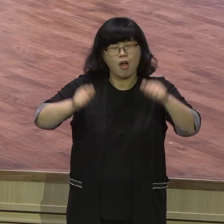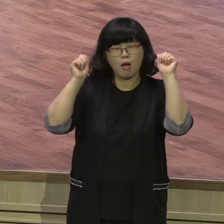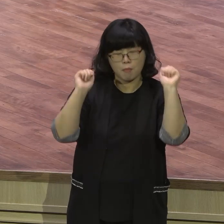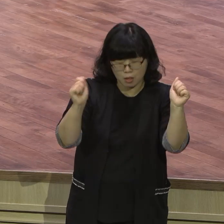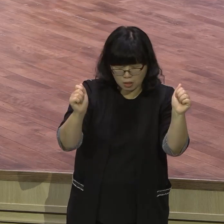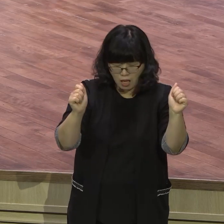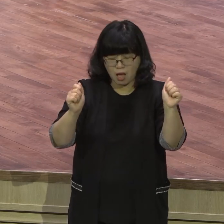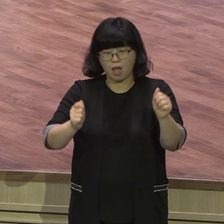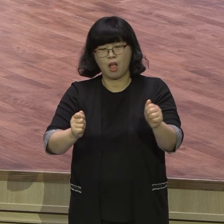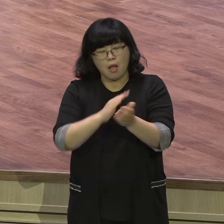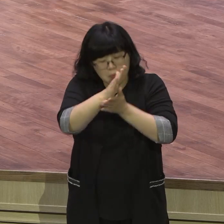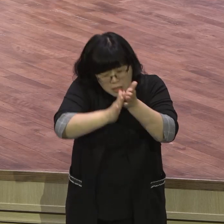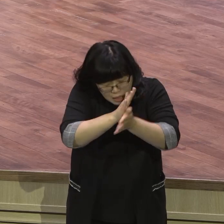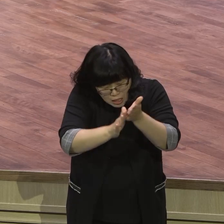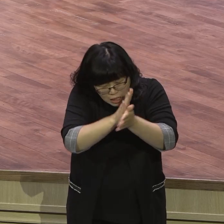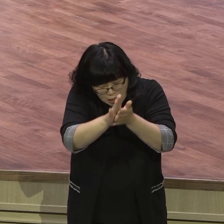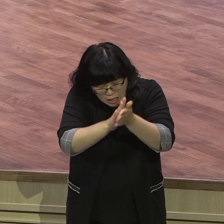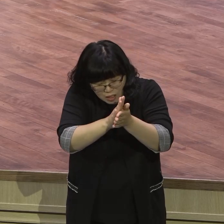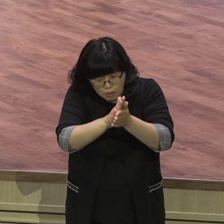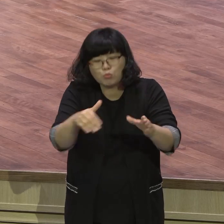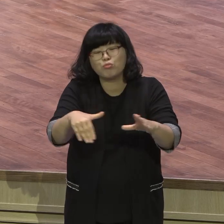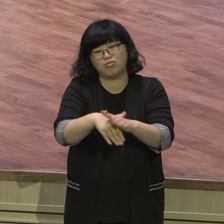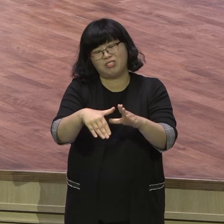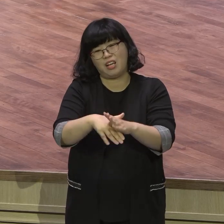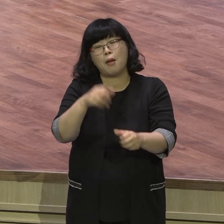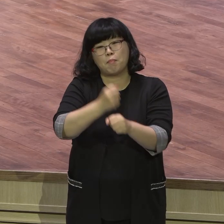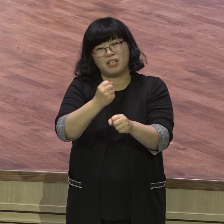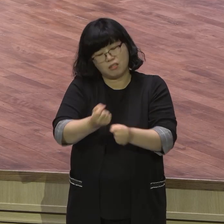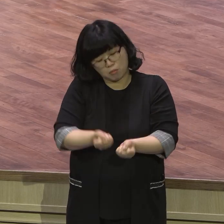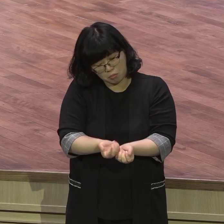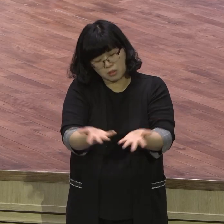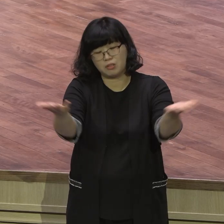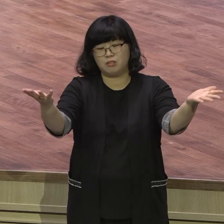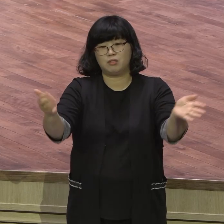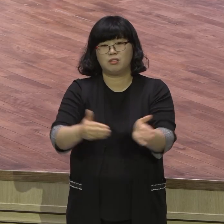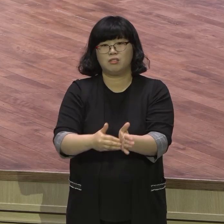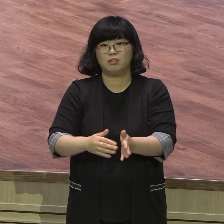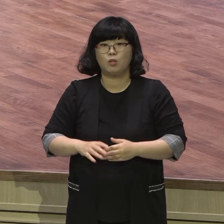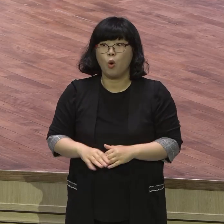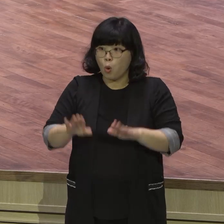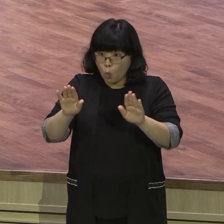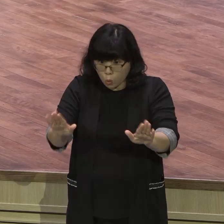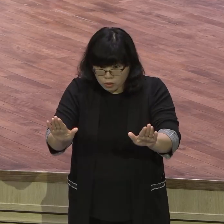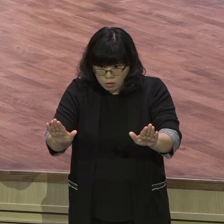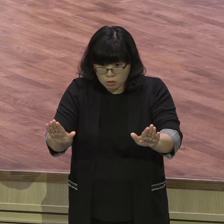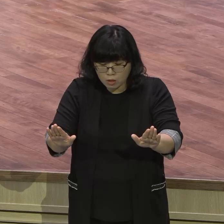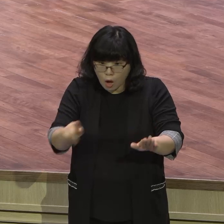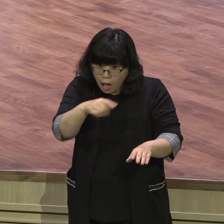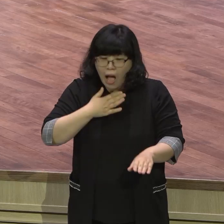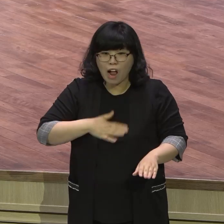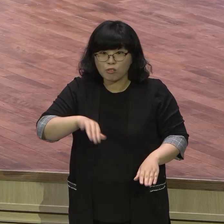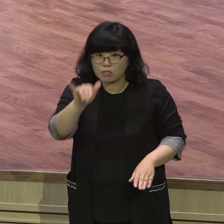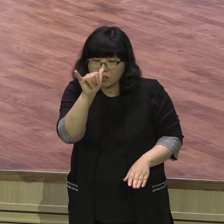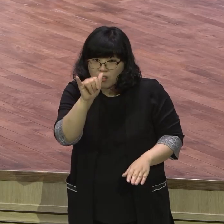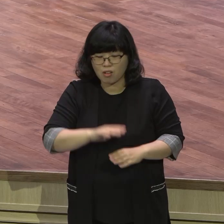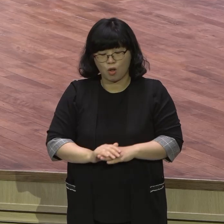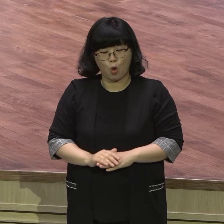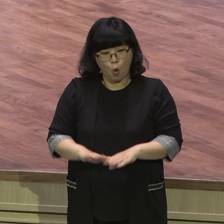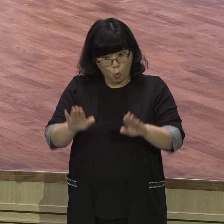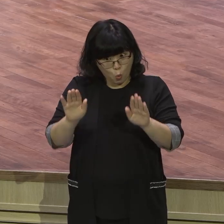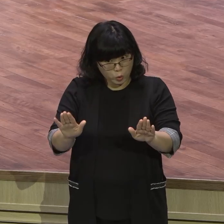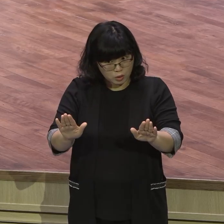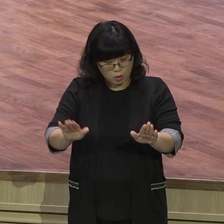여러분 오늘 저녁에 말이죠. 오늘 저녁입니다. 6시부터 9시까지 역삼동에